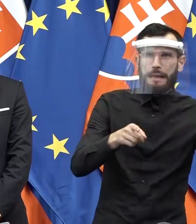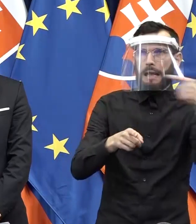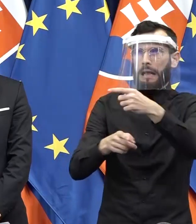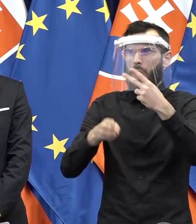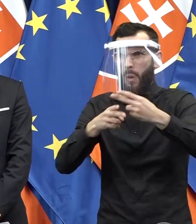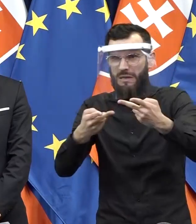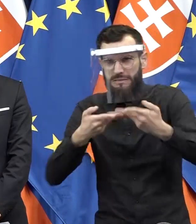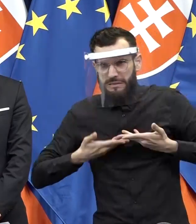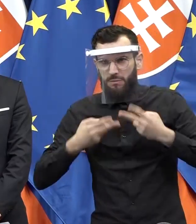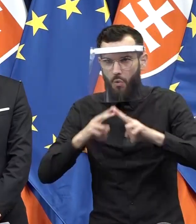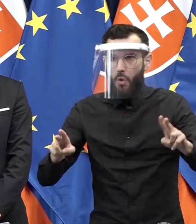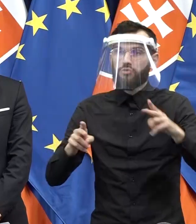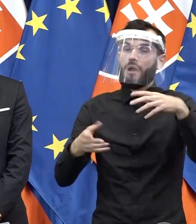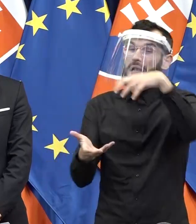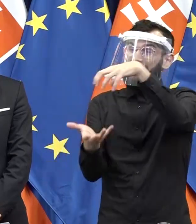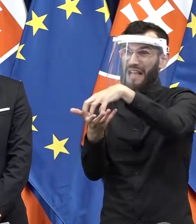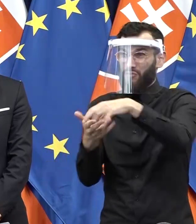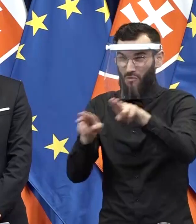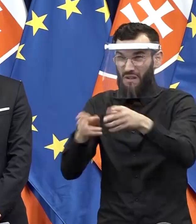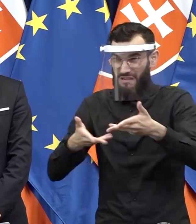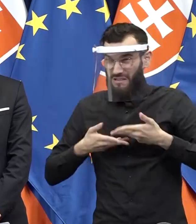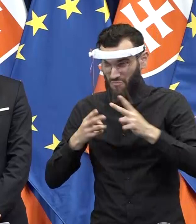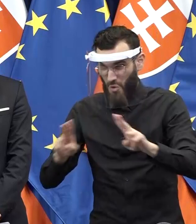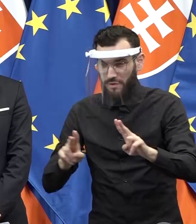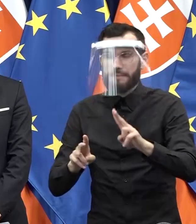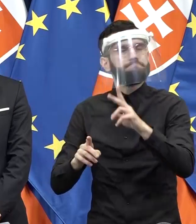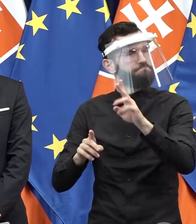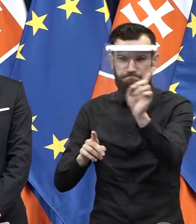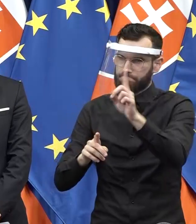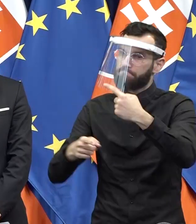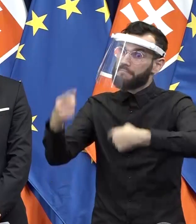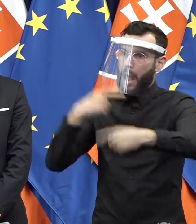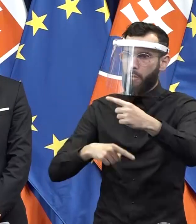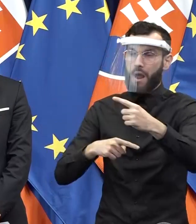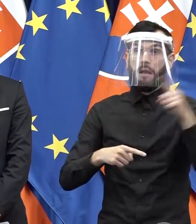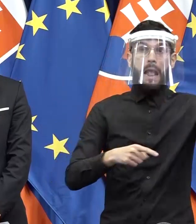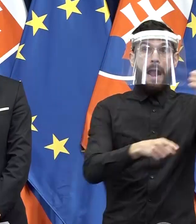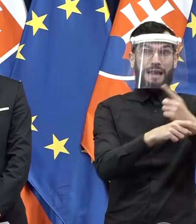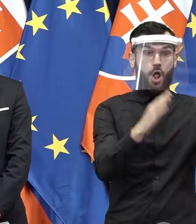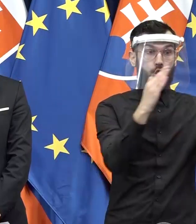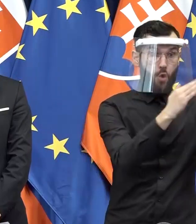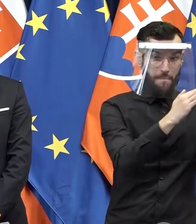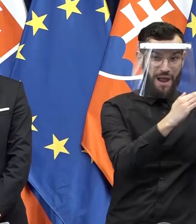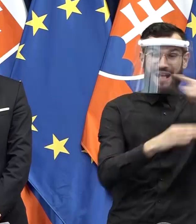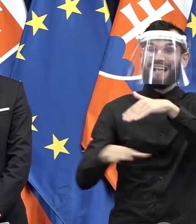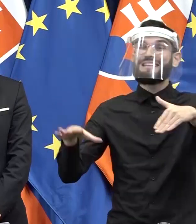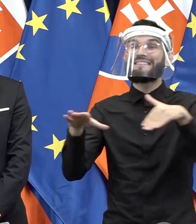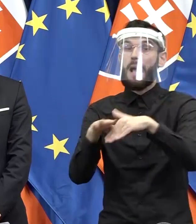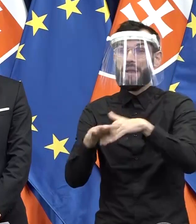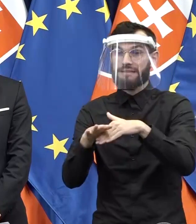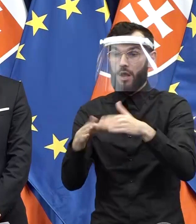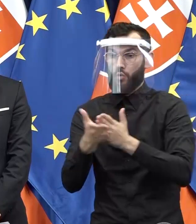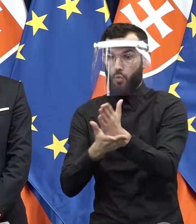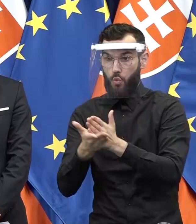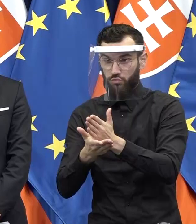nakazia aj v tom dennom stacionáre. Ale opačne klienti budú doma a zamestnanci, aby poskytovali tú